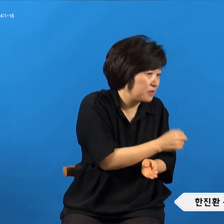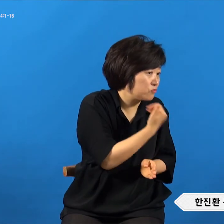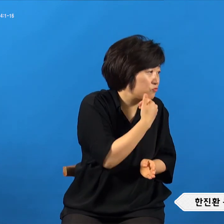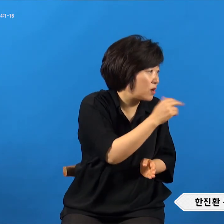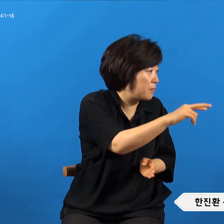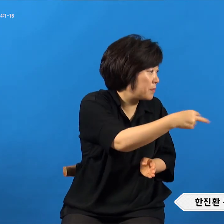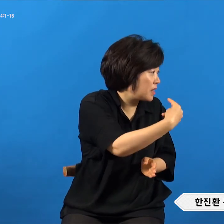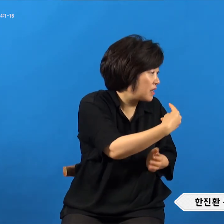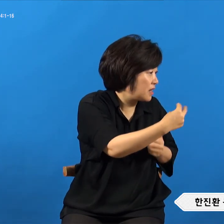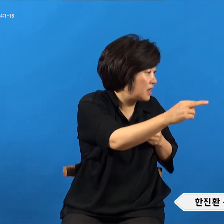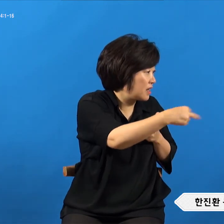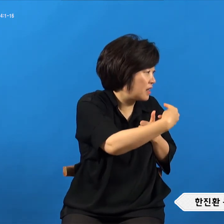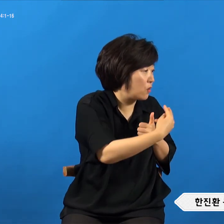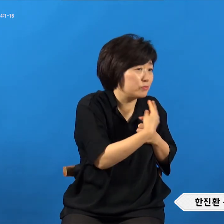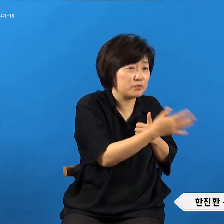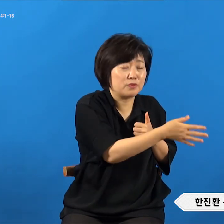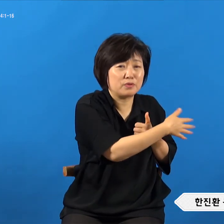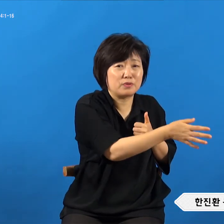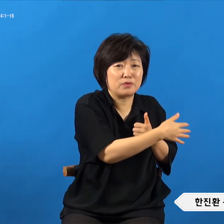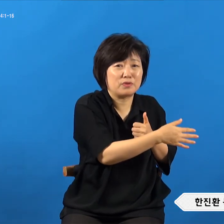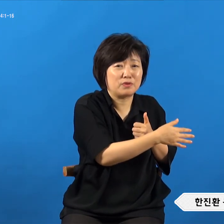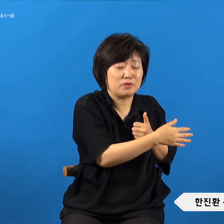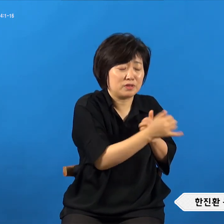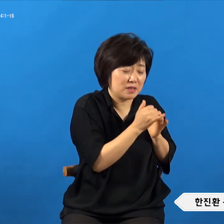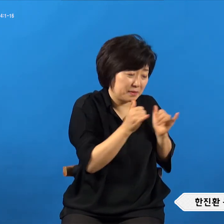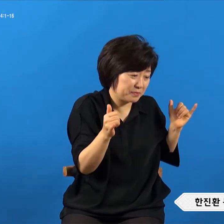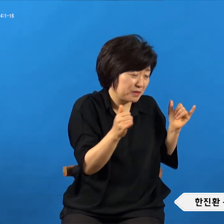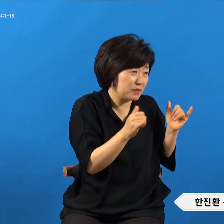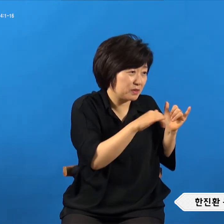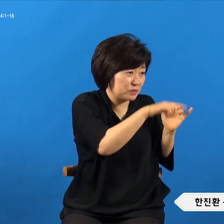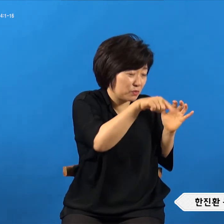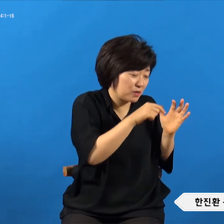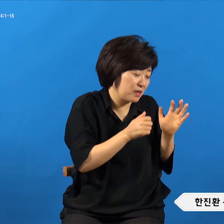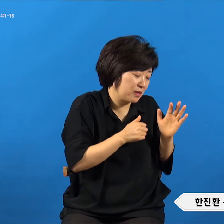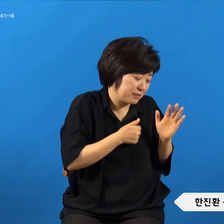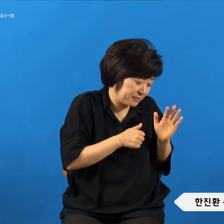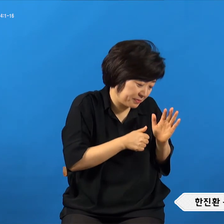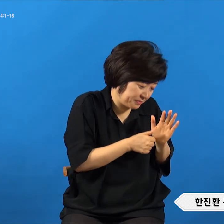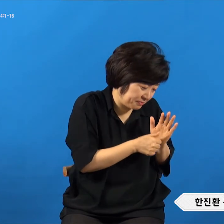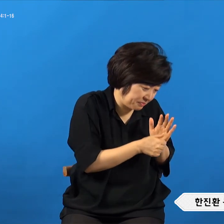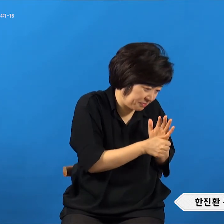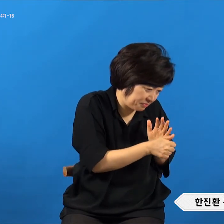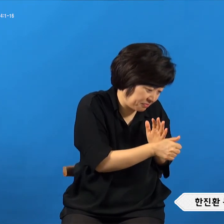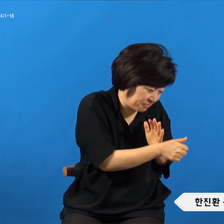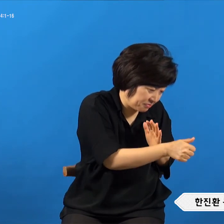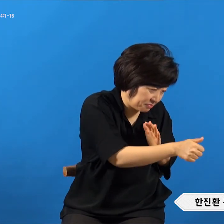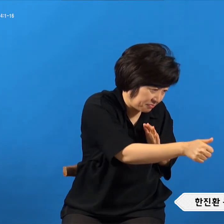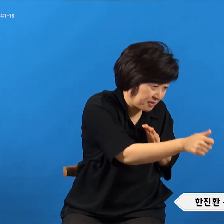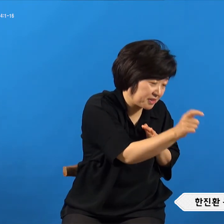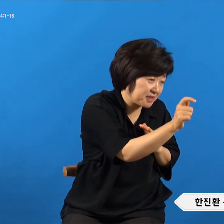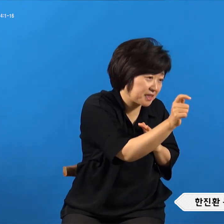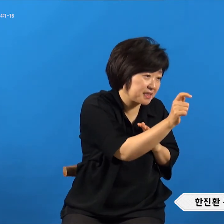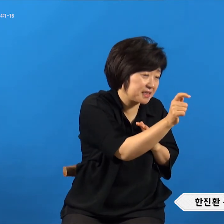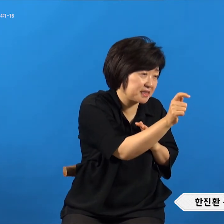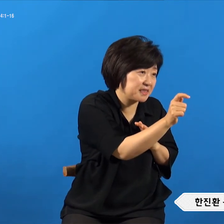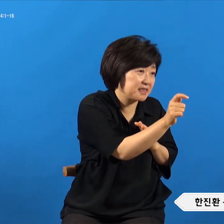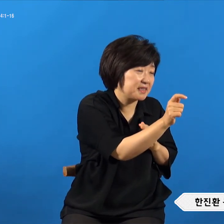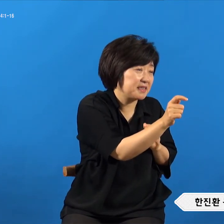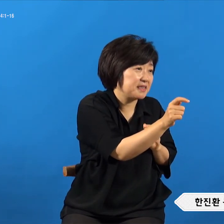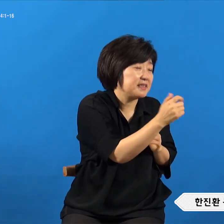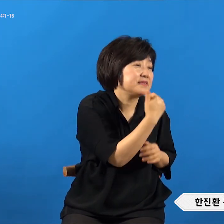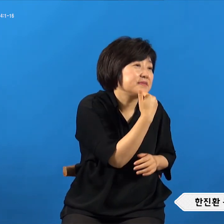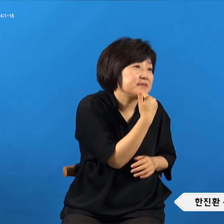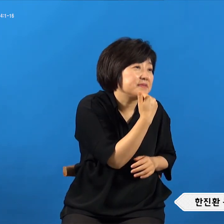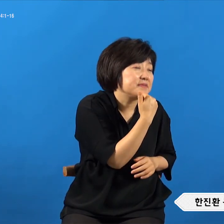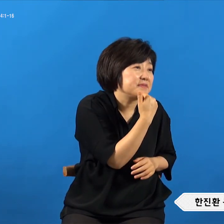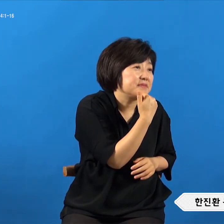그를 거들떠보는 사람도 없습니다. 군중들 틈을 비집고 나와서 택시 승강장에 서서 택시를 잡으려고